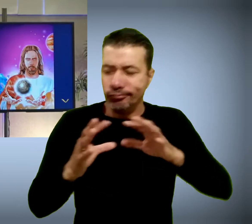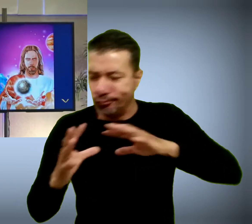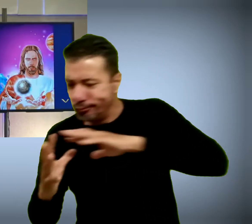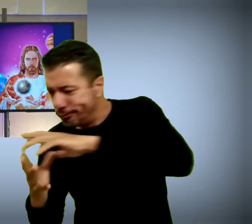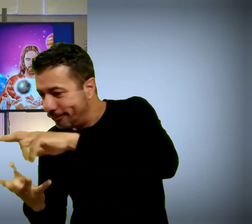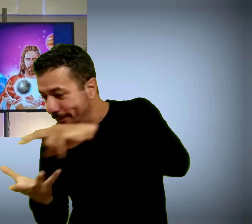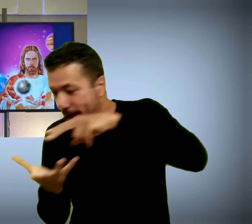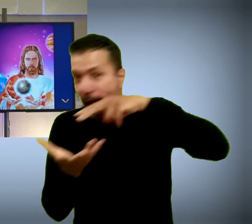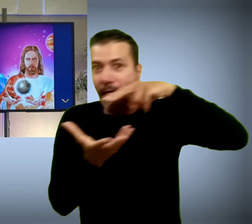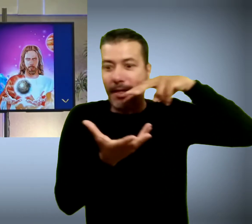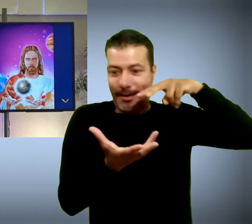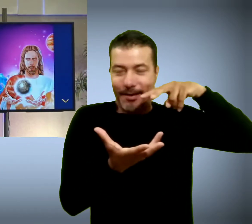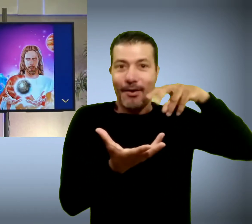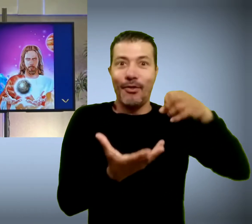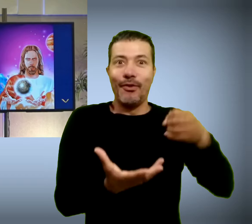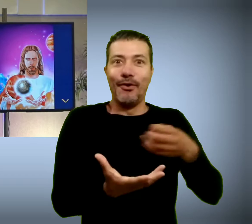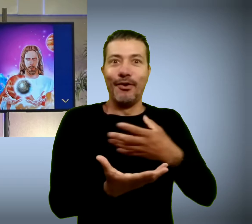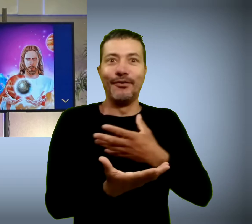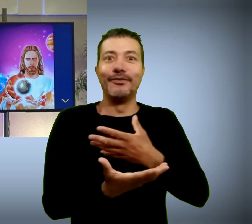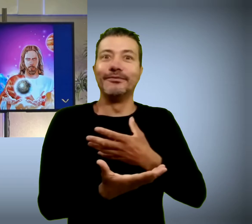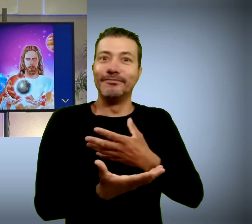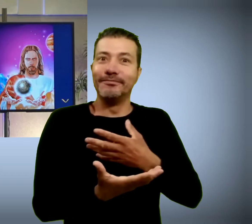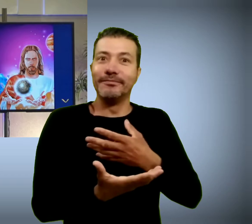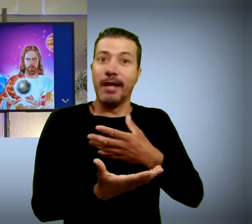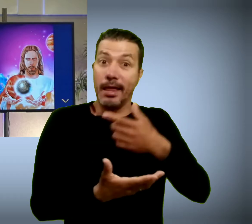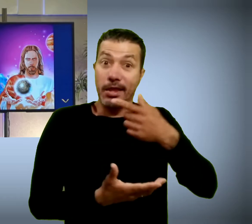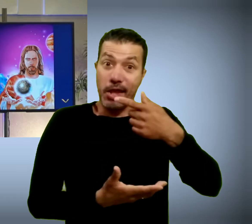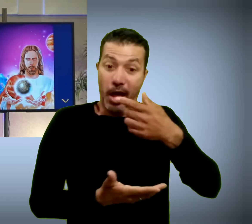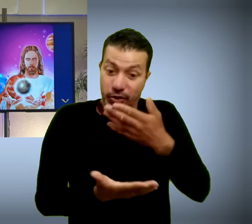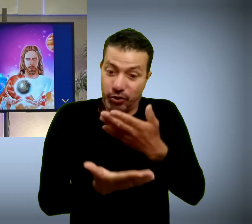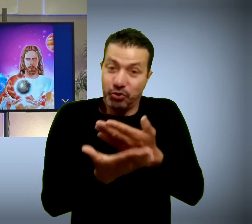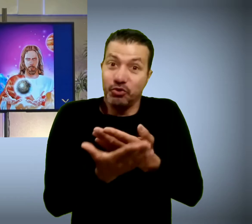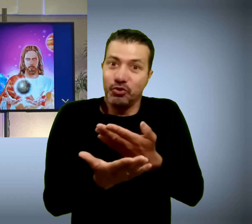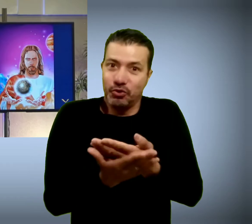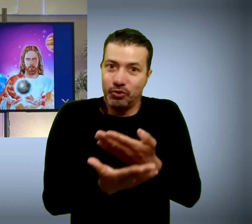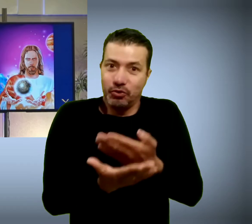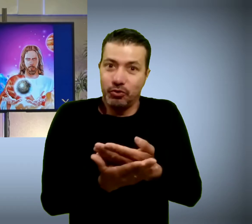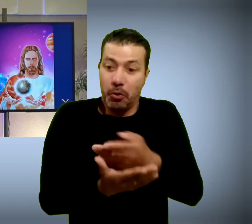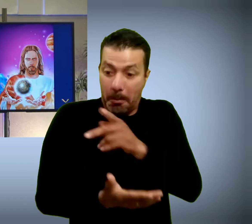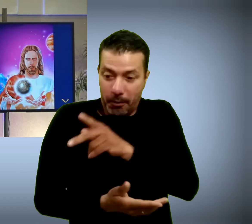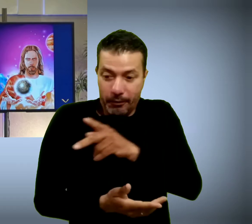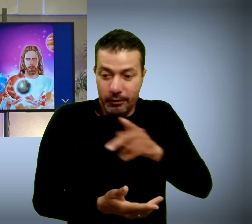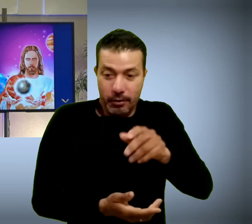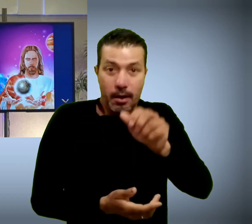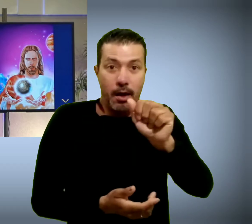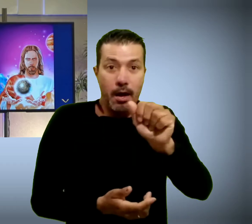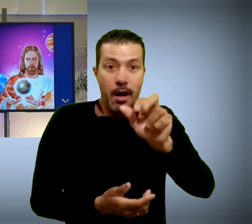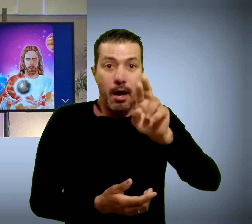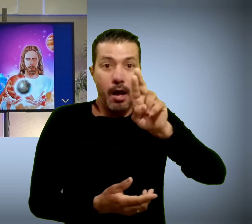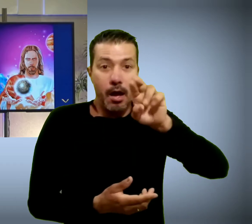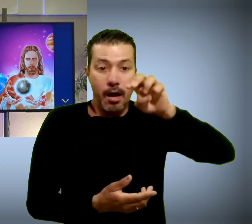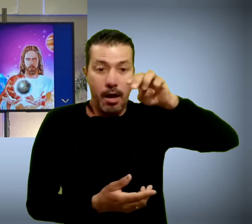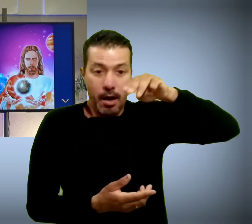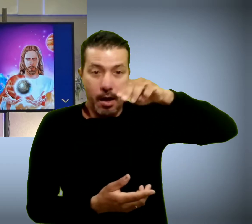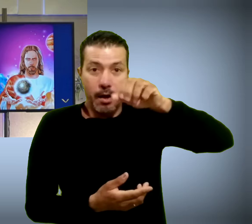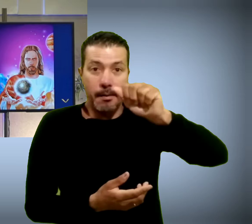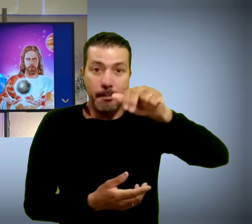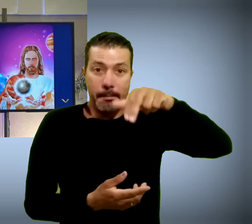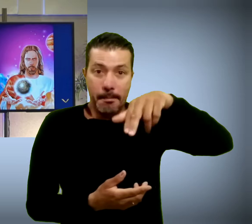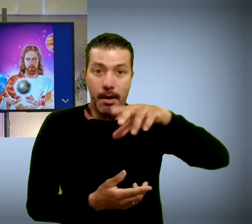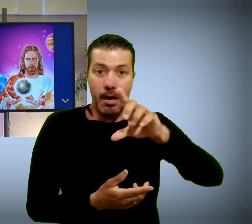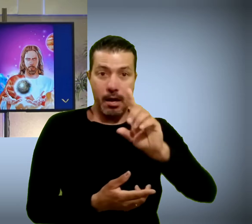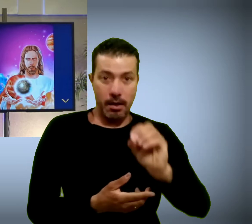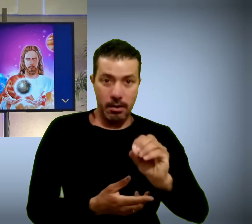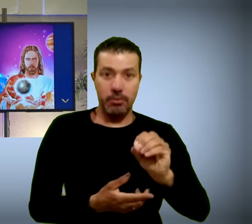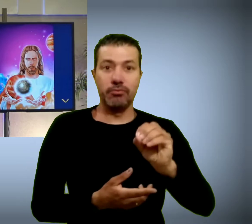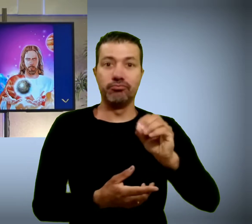para um Novo Tempo. Estamos na 7ª aula. O professor Armando hoje vai dar sequência a um tema que já foi iniciado na